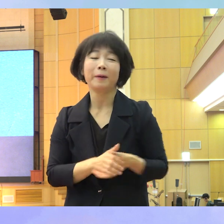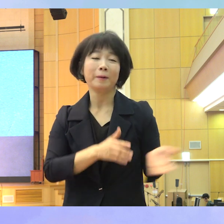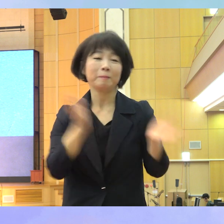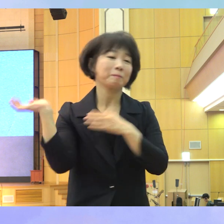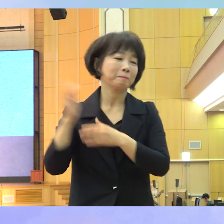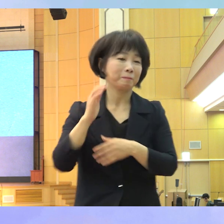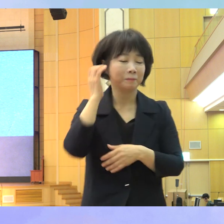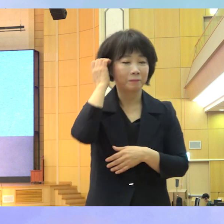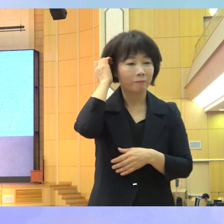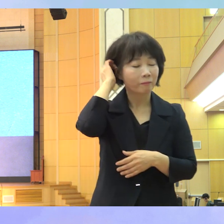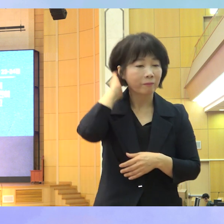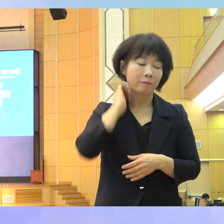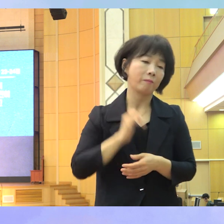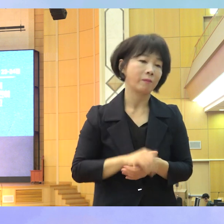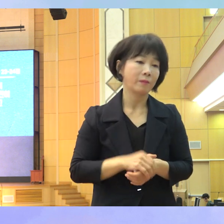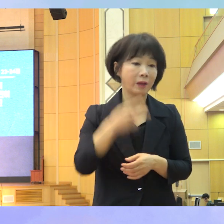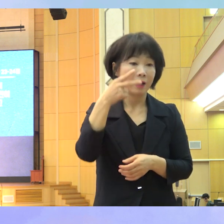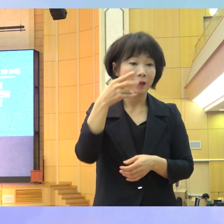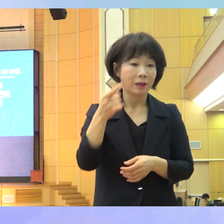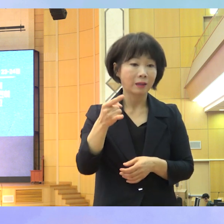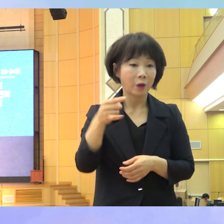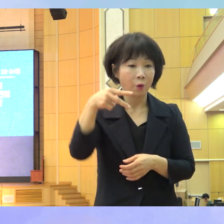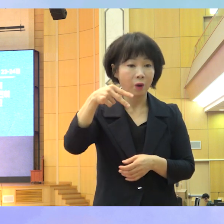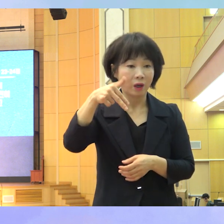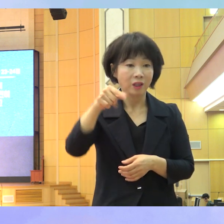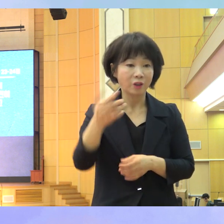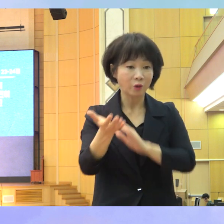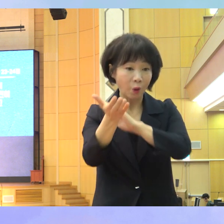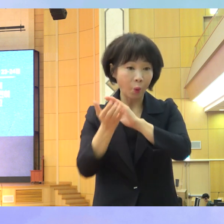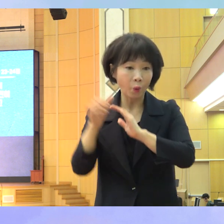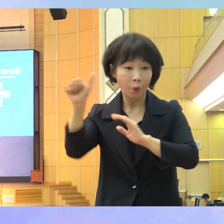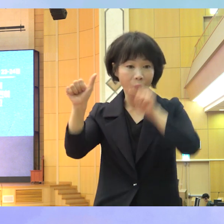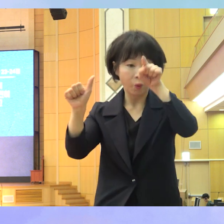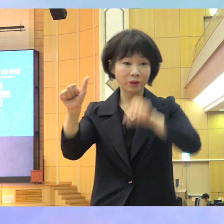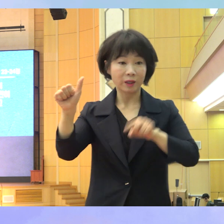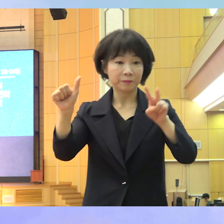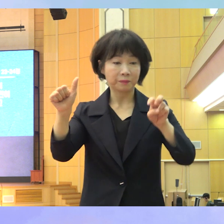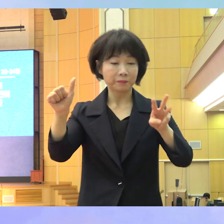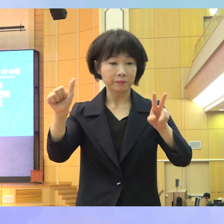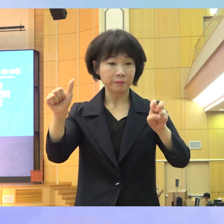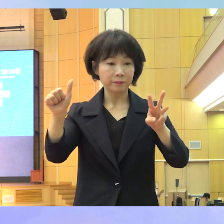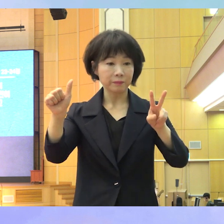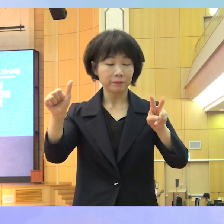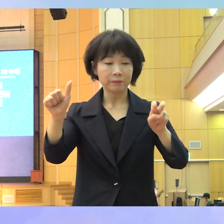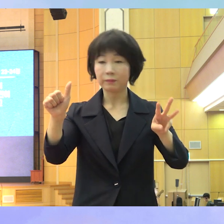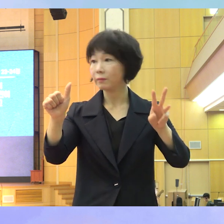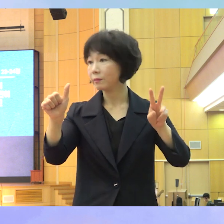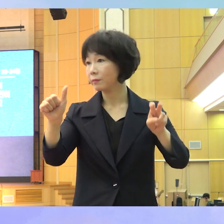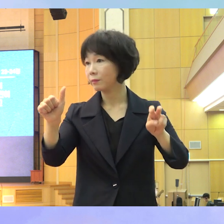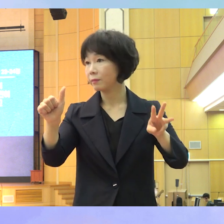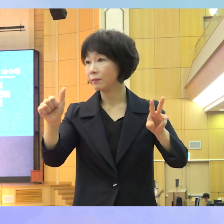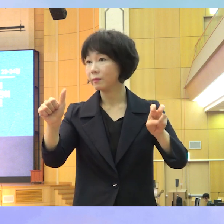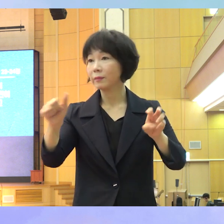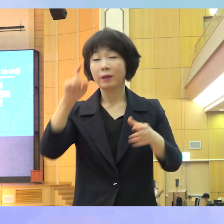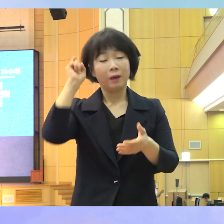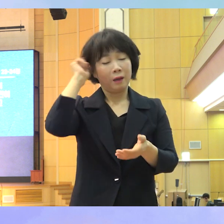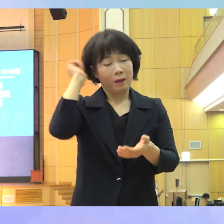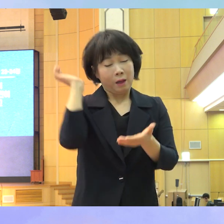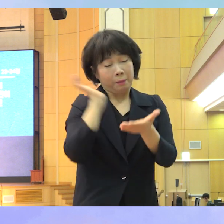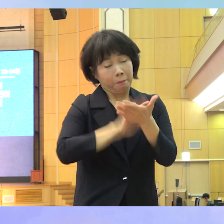데살로니가전서 5장 한번 보시겠습니다. 데살로니가전서 5장 23절 보니까 평강의